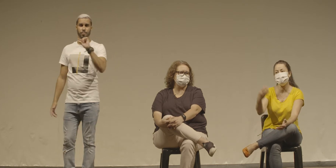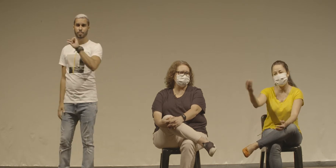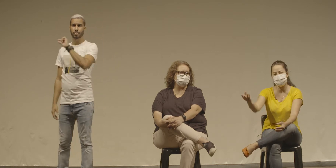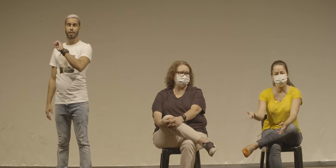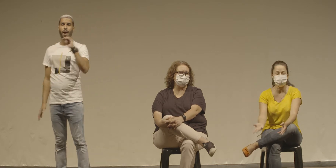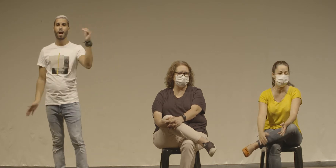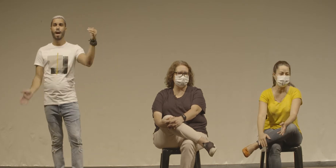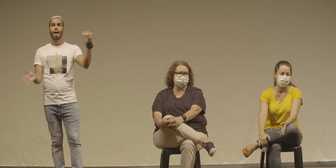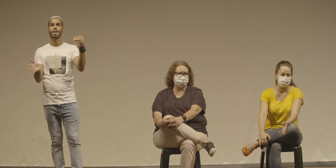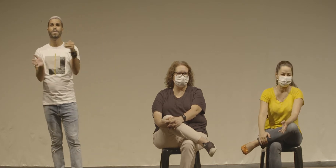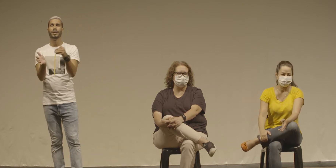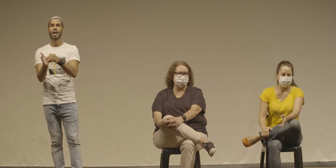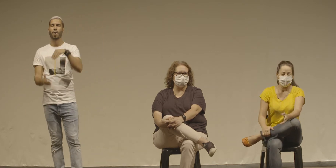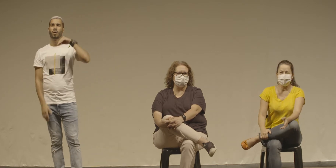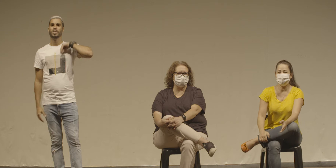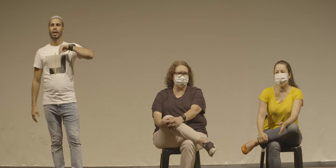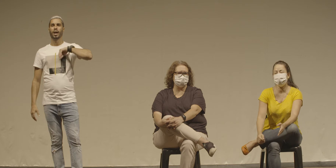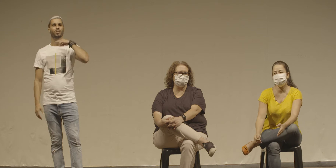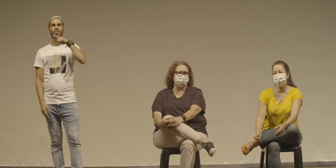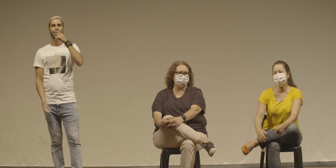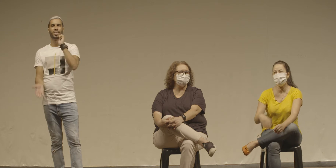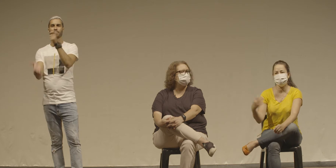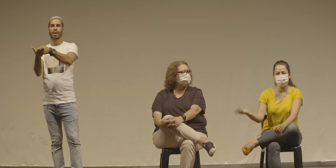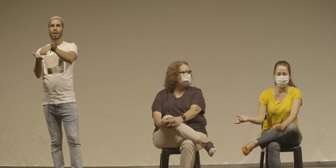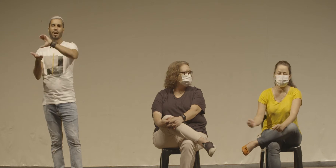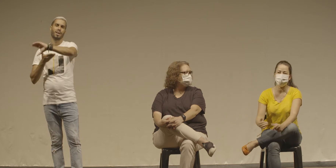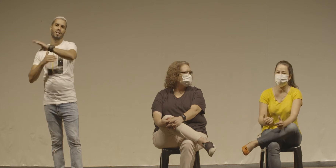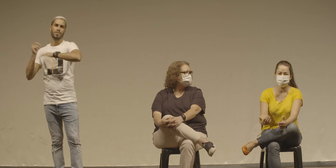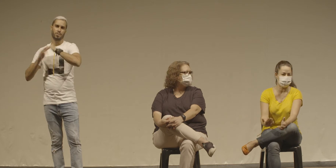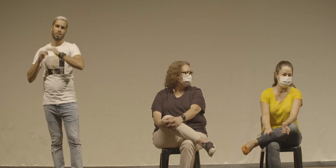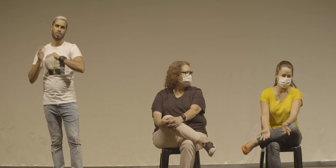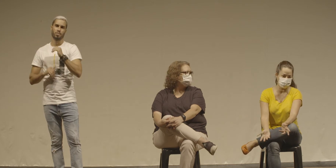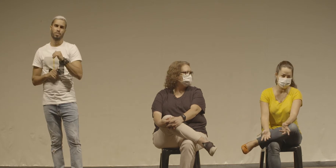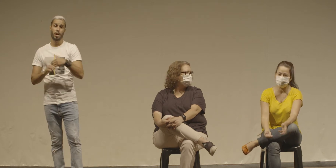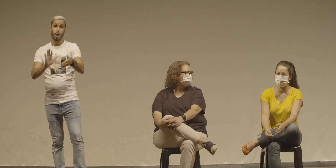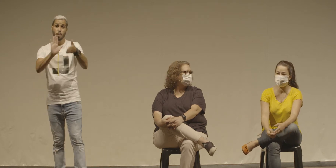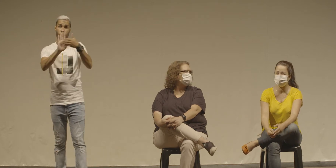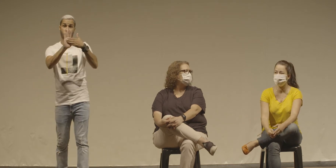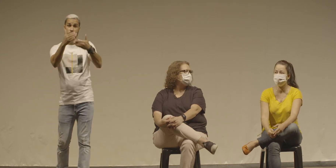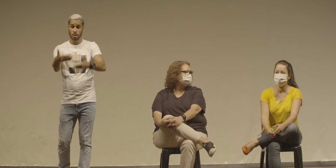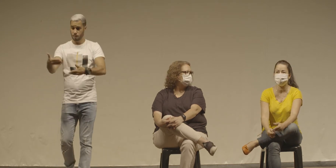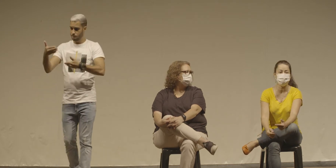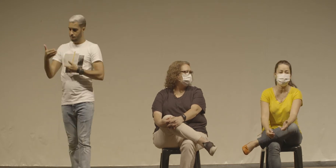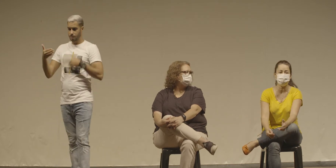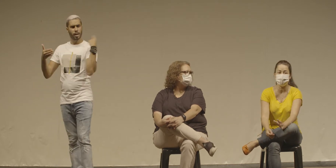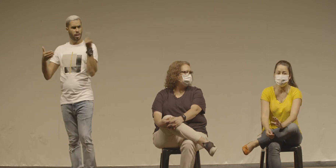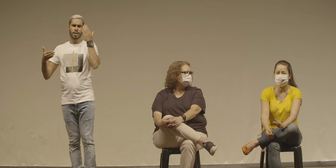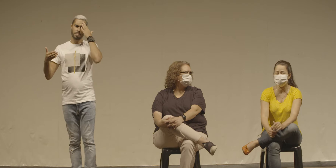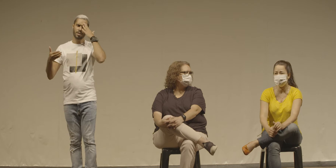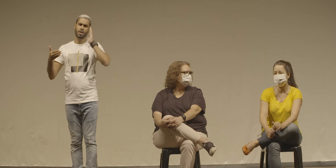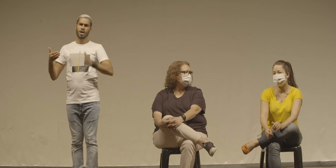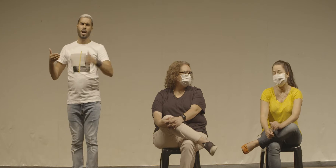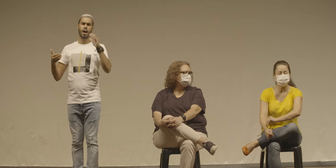perde o salário de um profissional. Então, quando a gente recebeu a proposta, nós já sabíamos do orçamento, que é um orçamento que não é